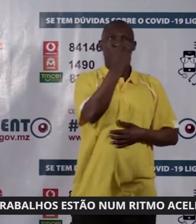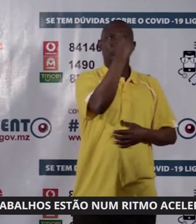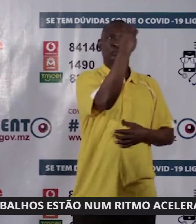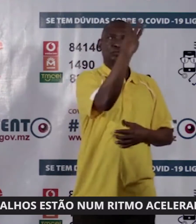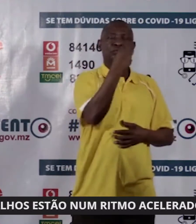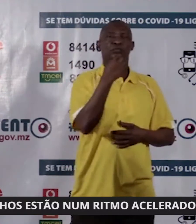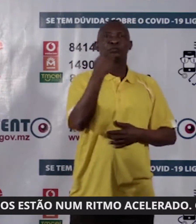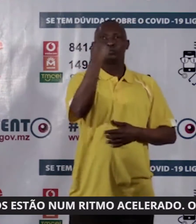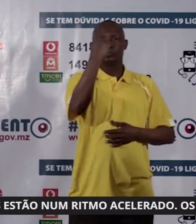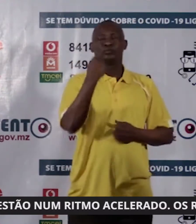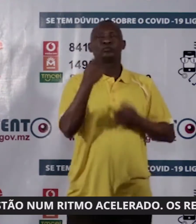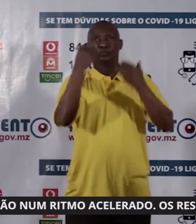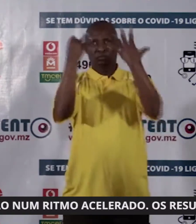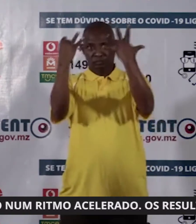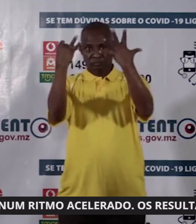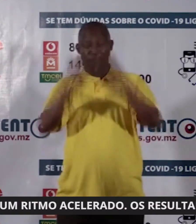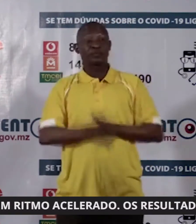suspeitos testados,